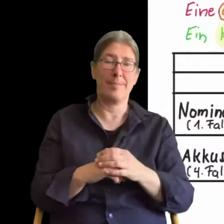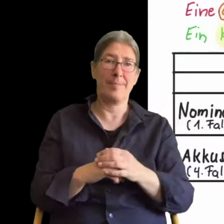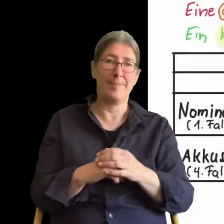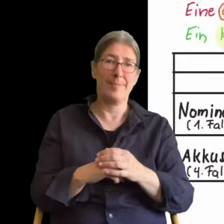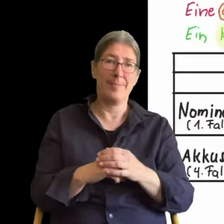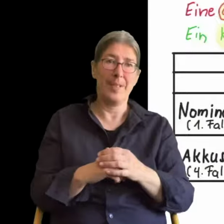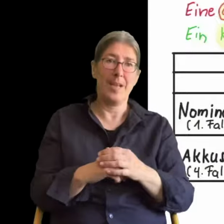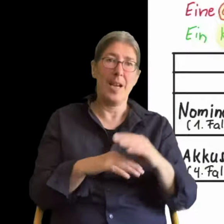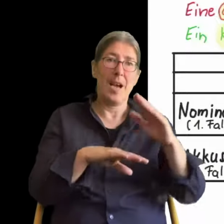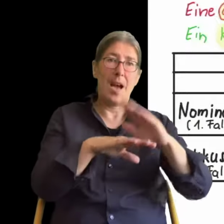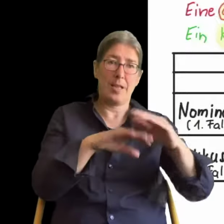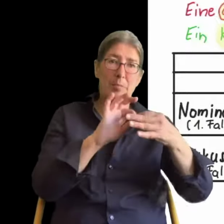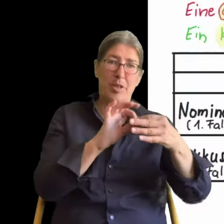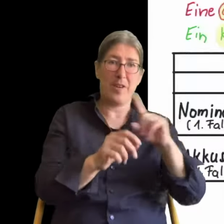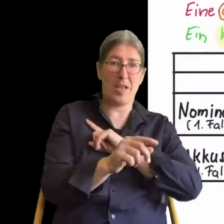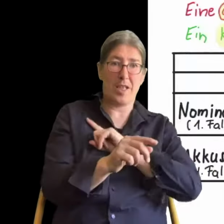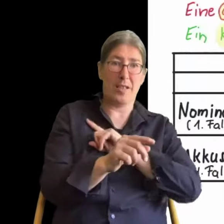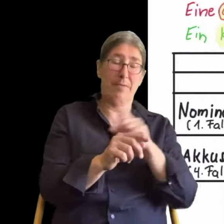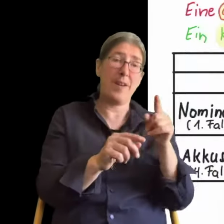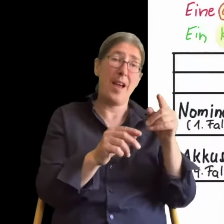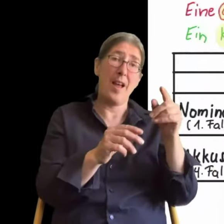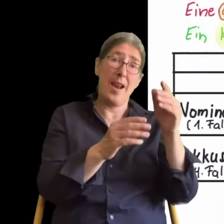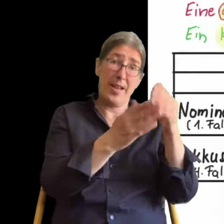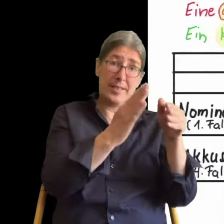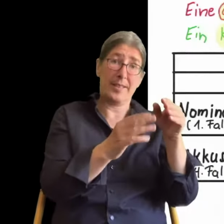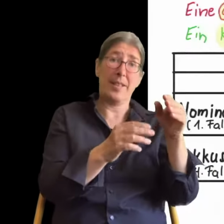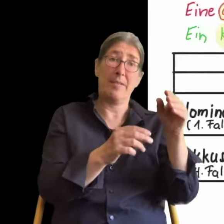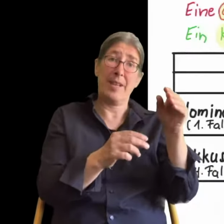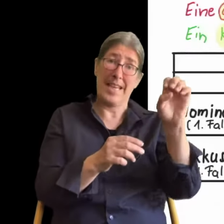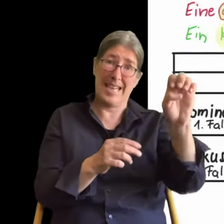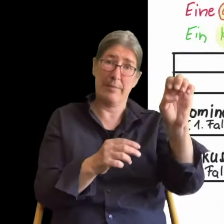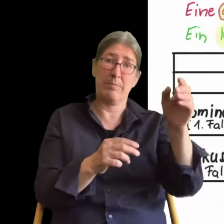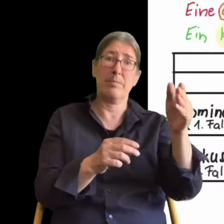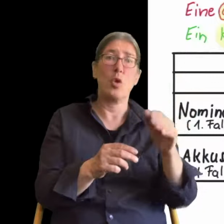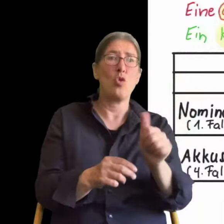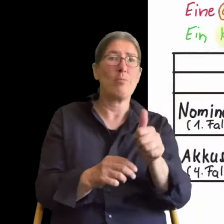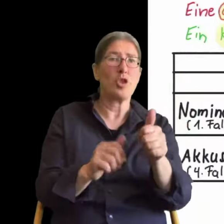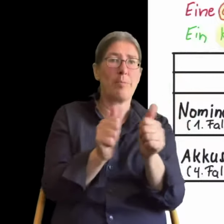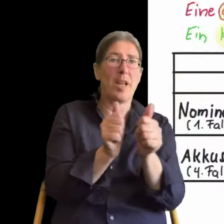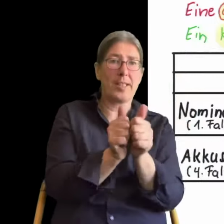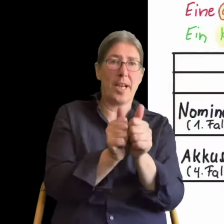das attributive Adjektiv bekommt die Endung E. Und bei einem unbestimmten Artikel